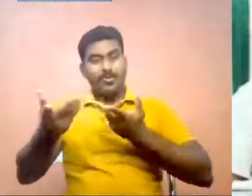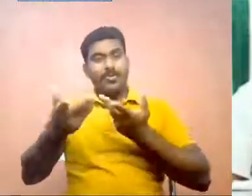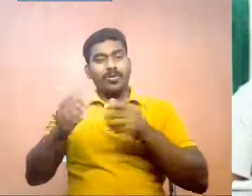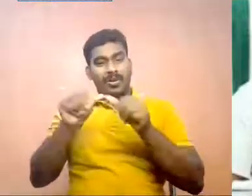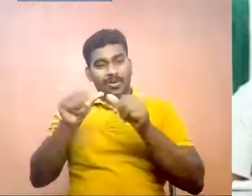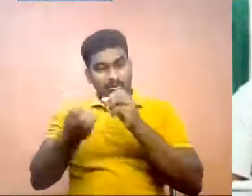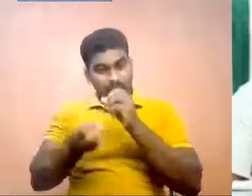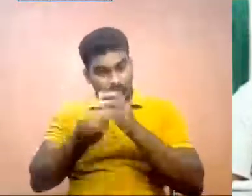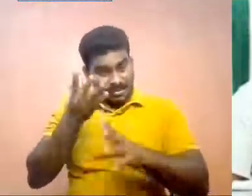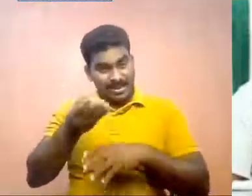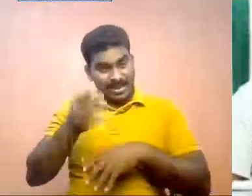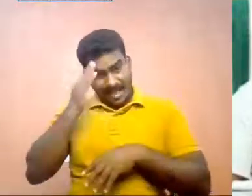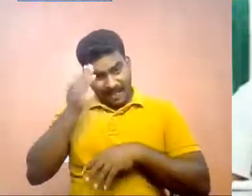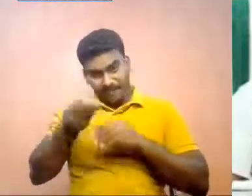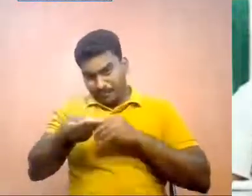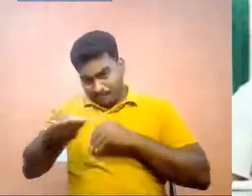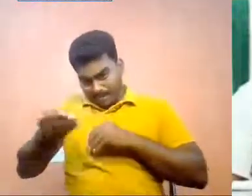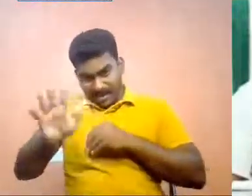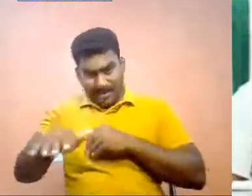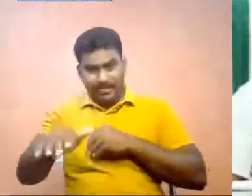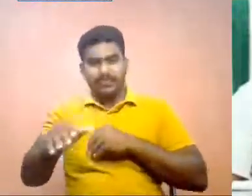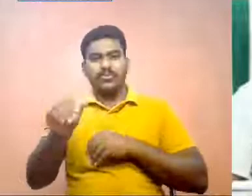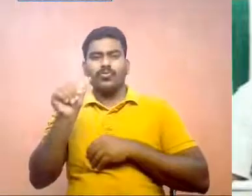കുടിവെള്ളം ഈ പോലീസുകാർക്ക് നൽകുന്നതിന്